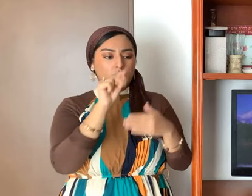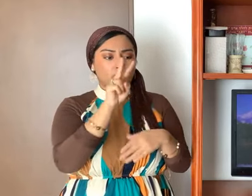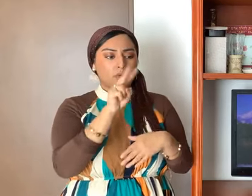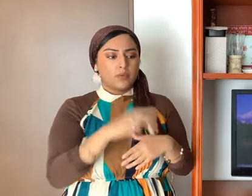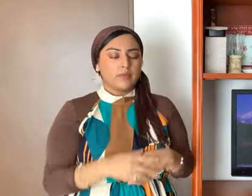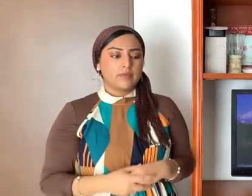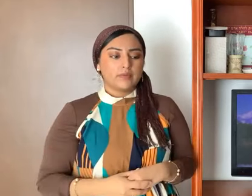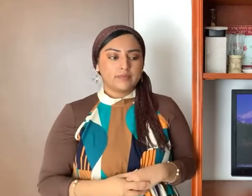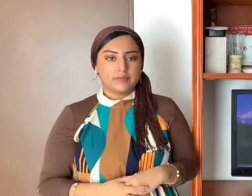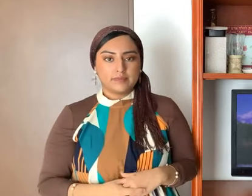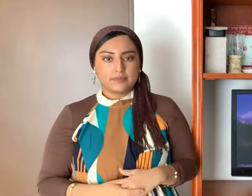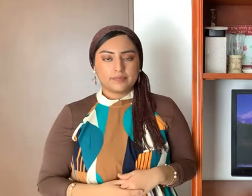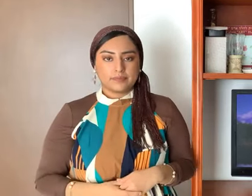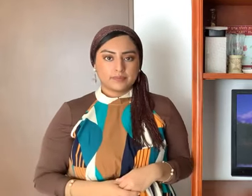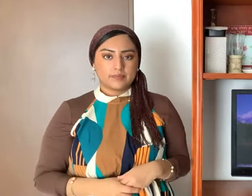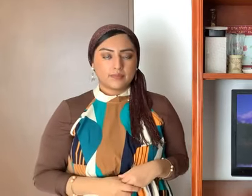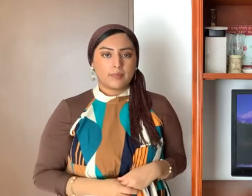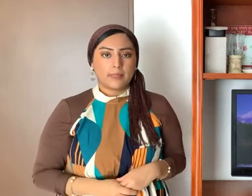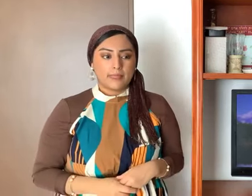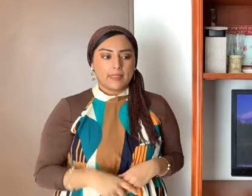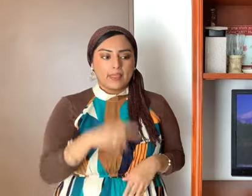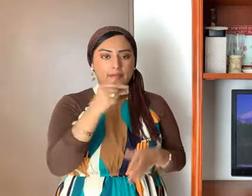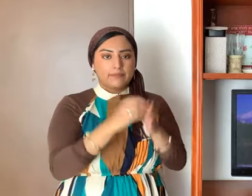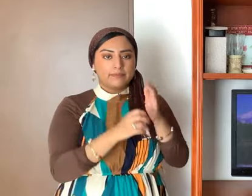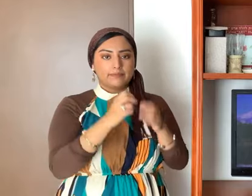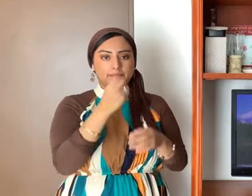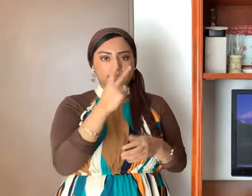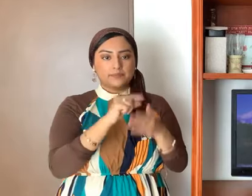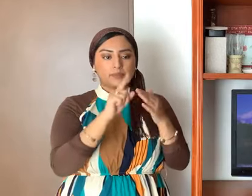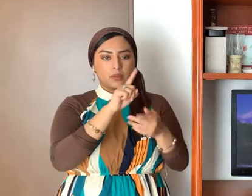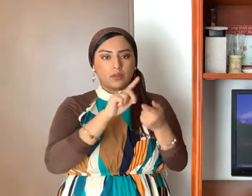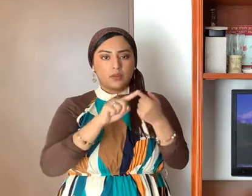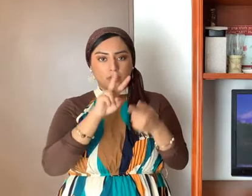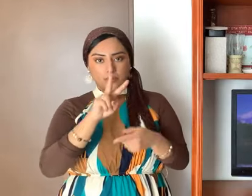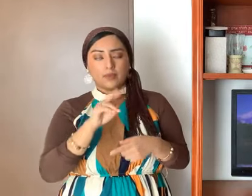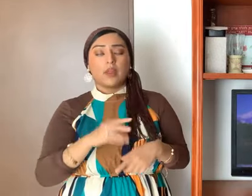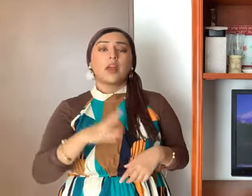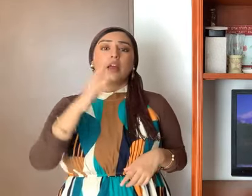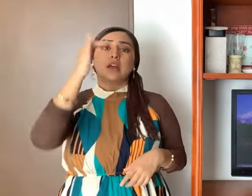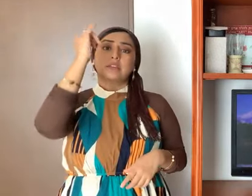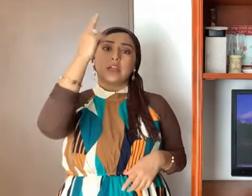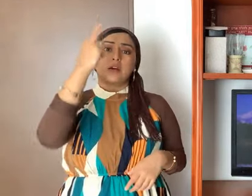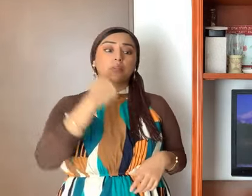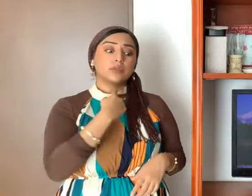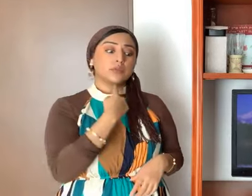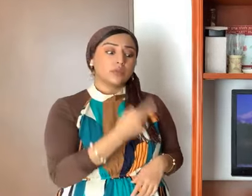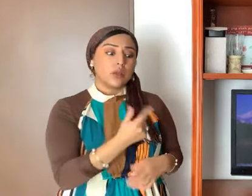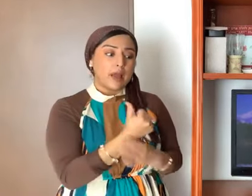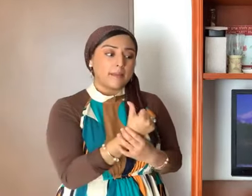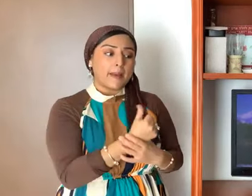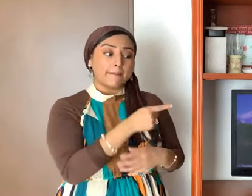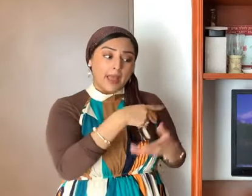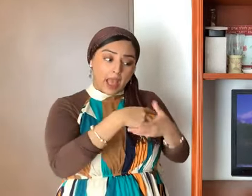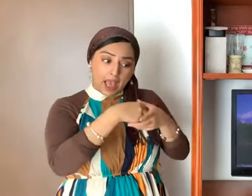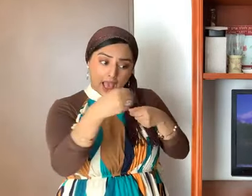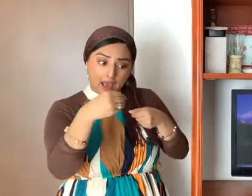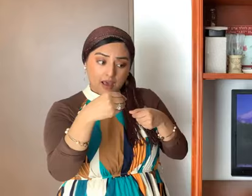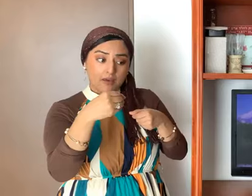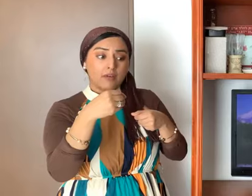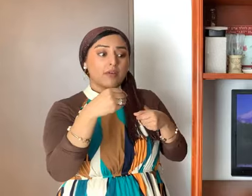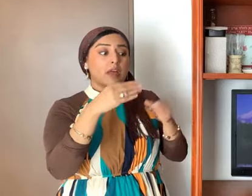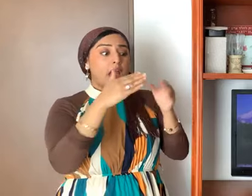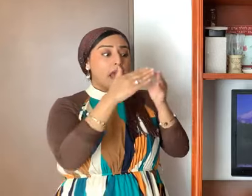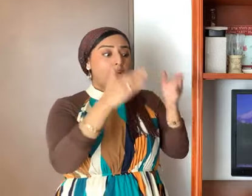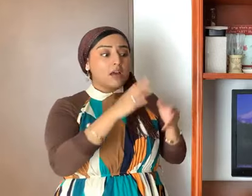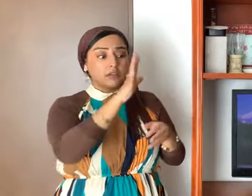el 2. Génesis 12, verso del 1 al 2 dice: Pero Yahweh había dicho a Abraham, vete de tu tierra y de tu parentela y